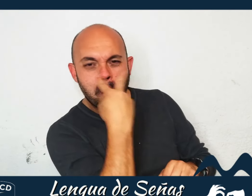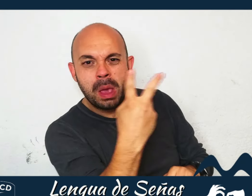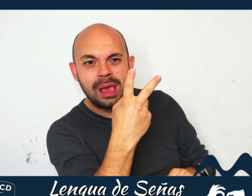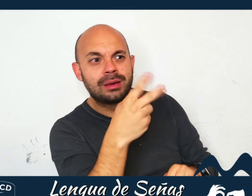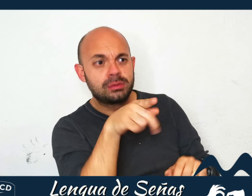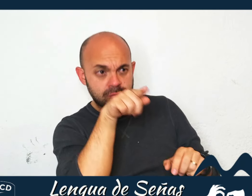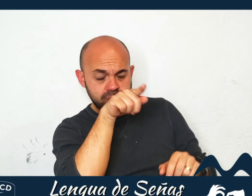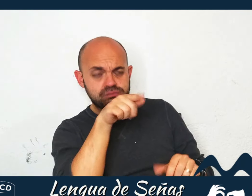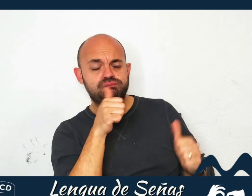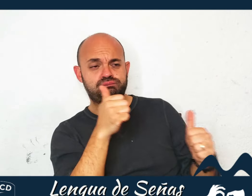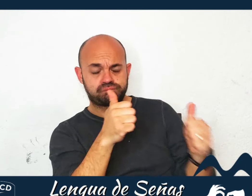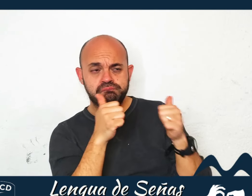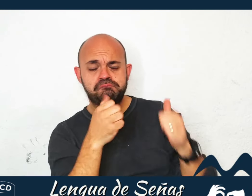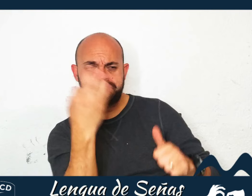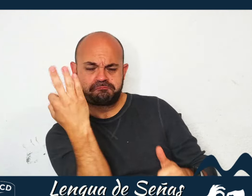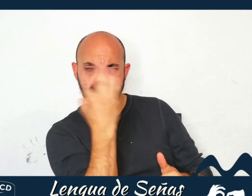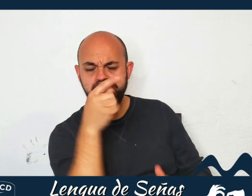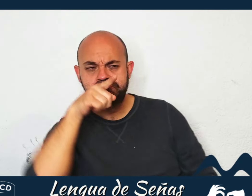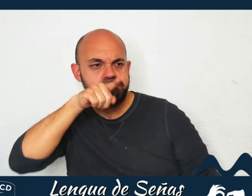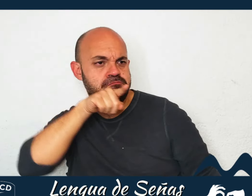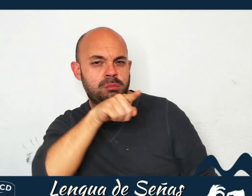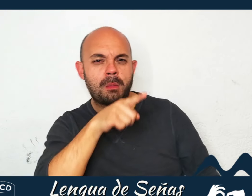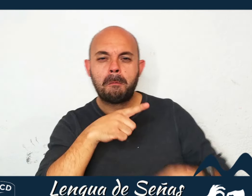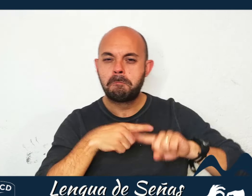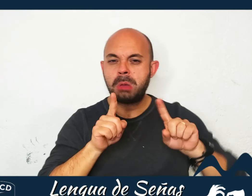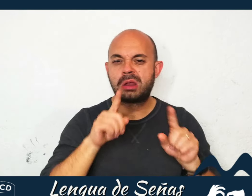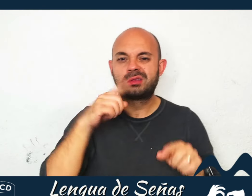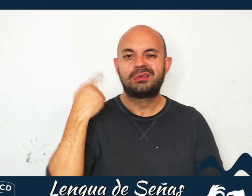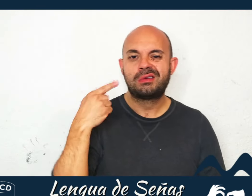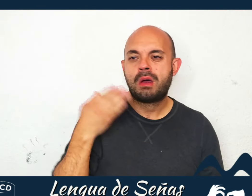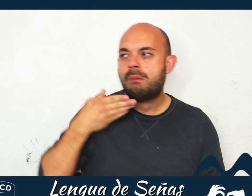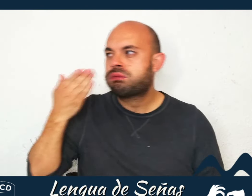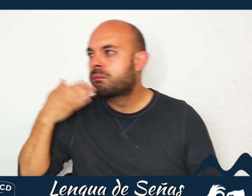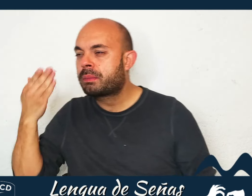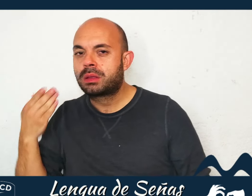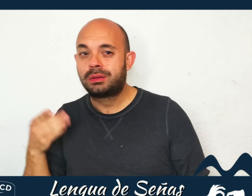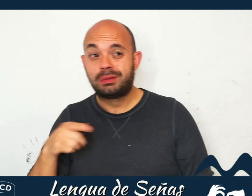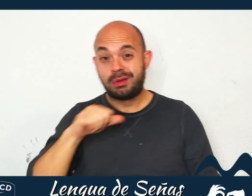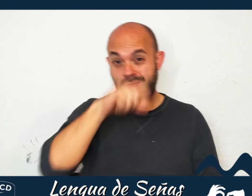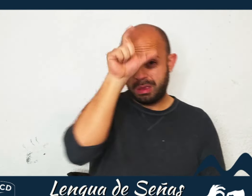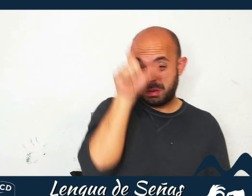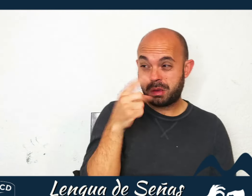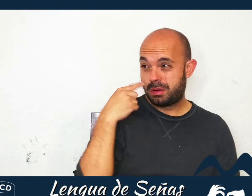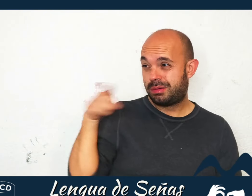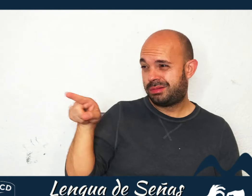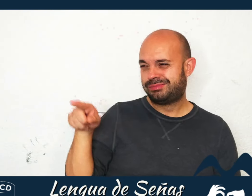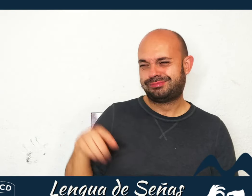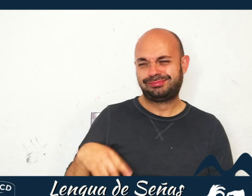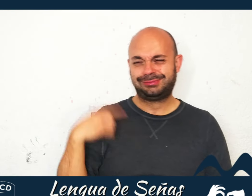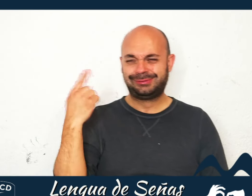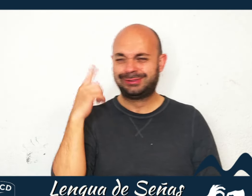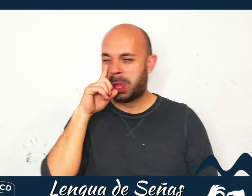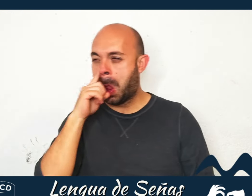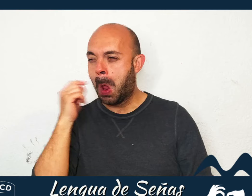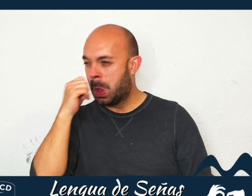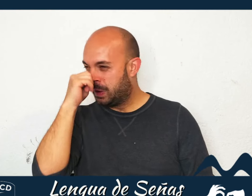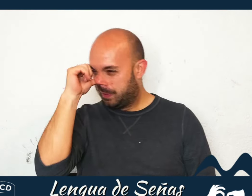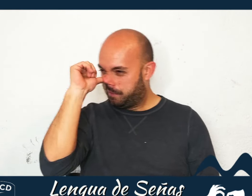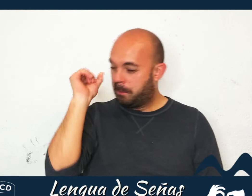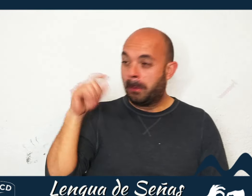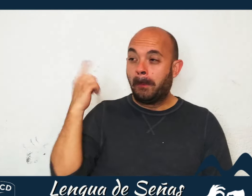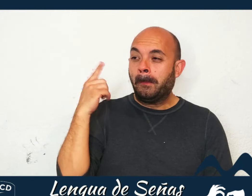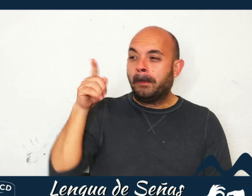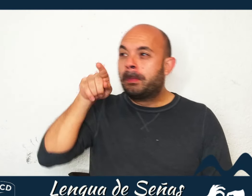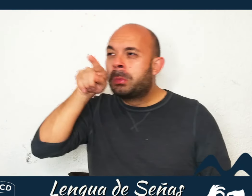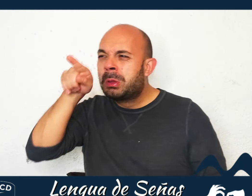quisiéramos hacer, pero si nosotros no tomamos la decisión de iniciar ya y tomar paso para poder ya alcanzar